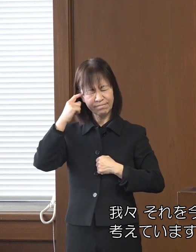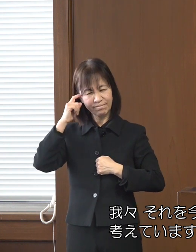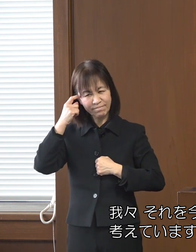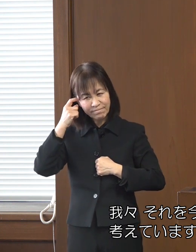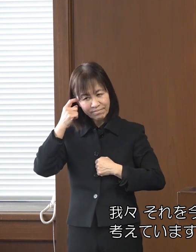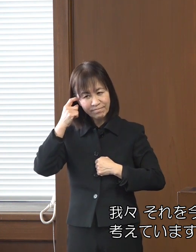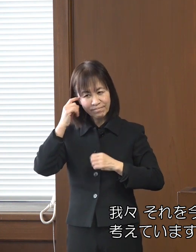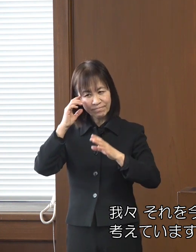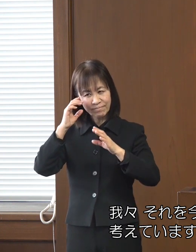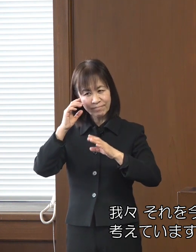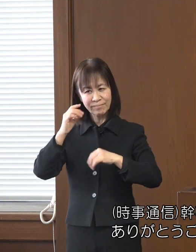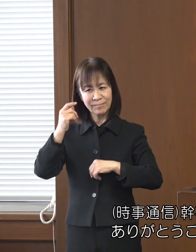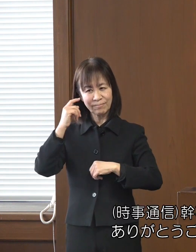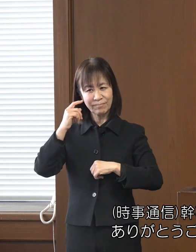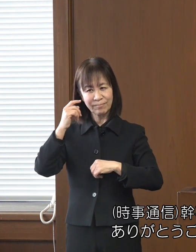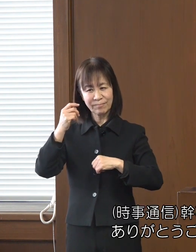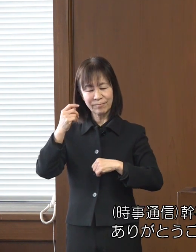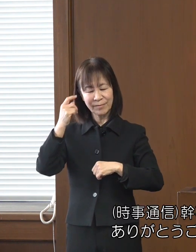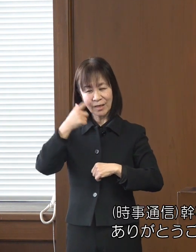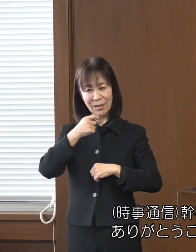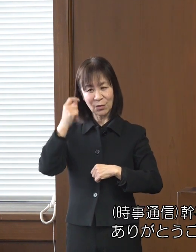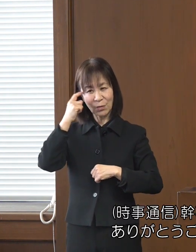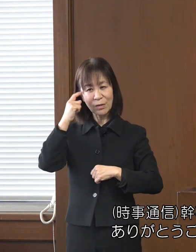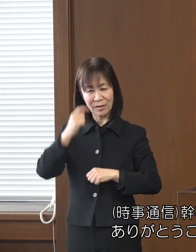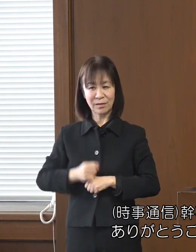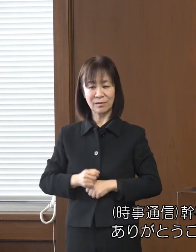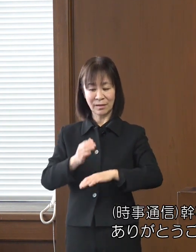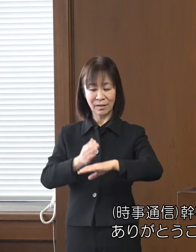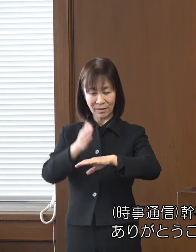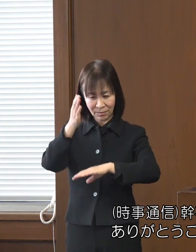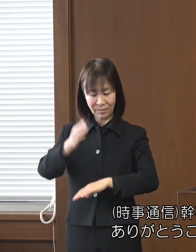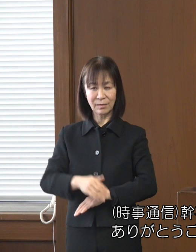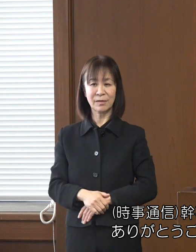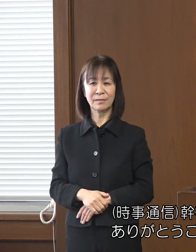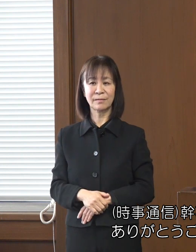。 幹事社からは以上になります。ありがとうございます。